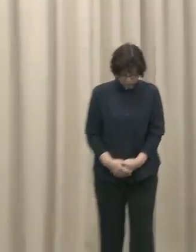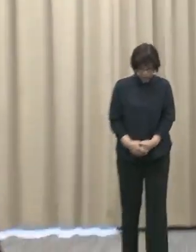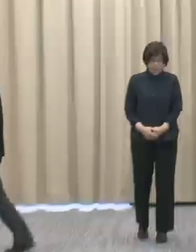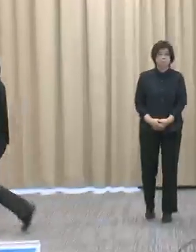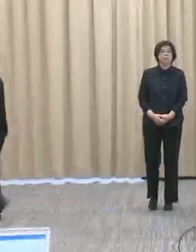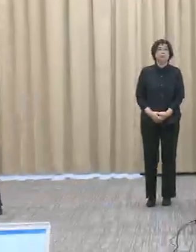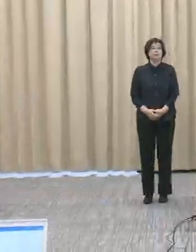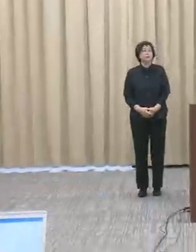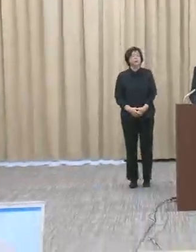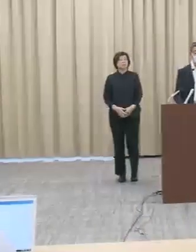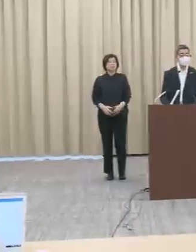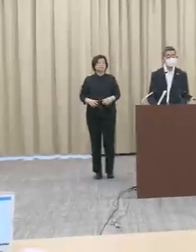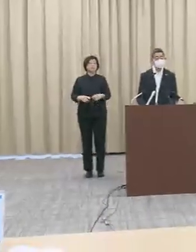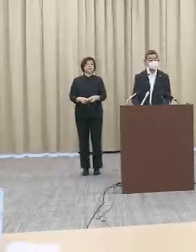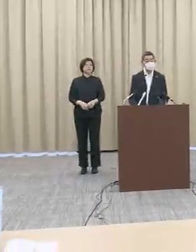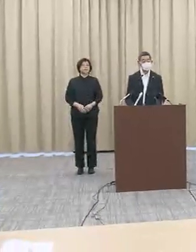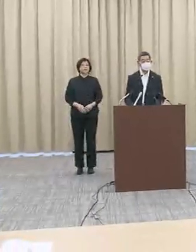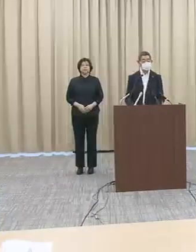中国新聞様。